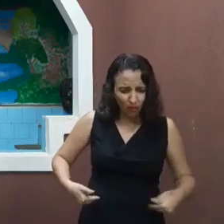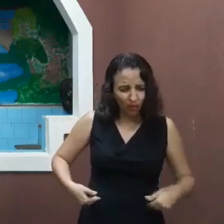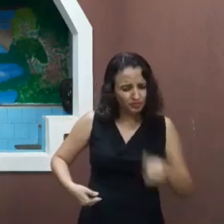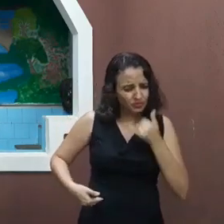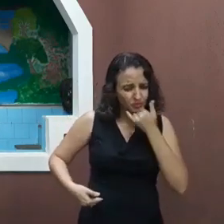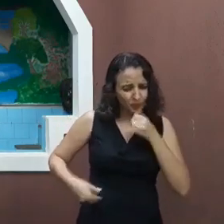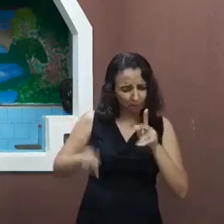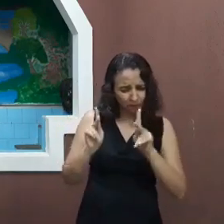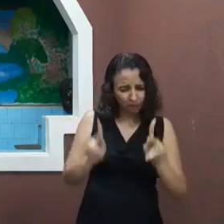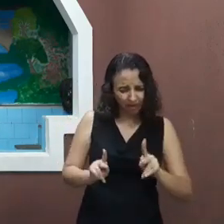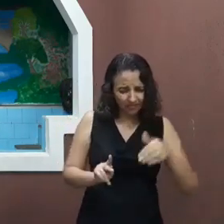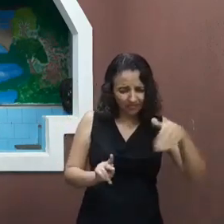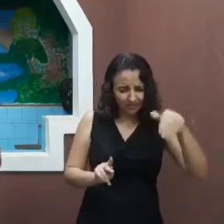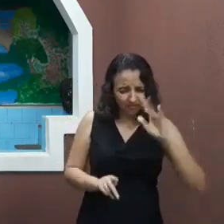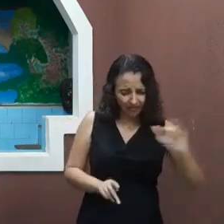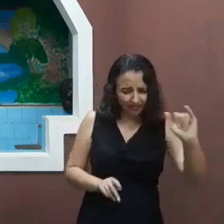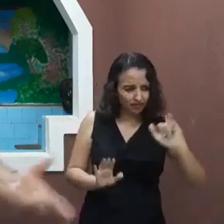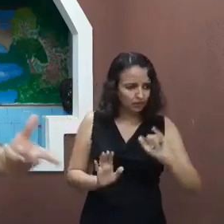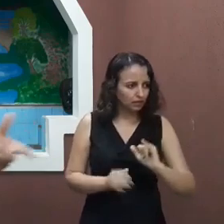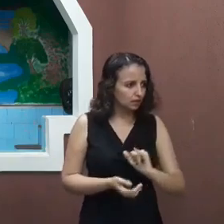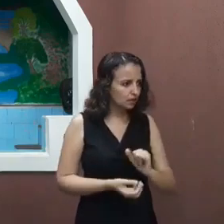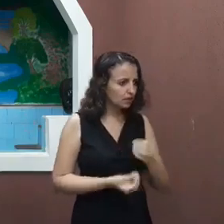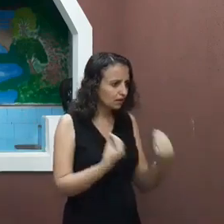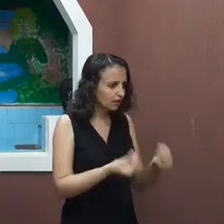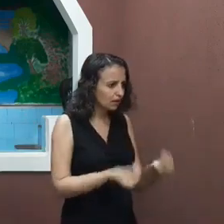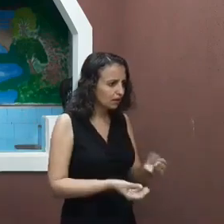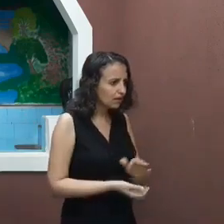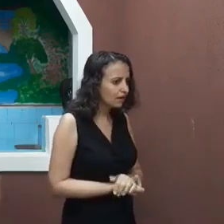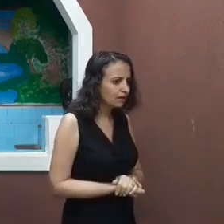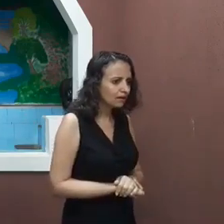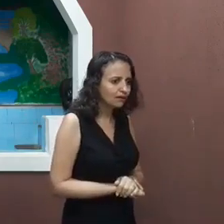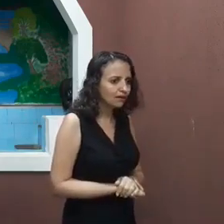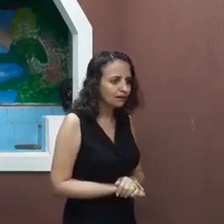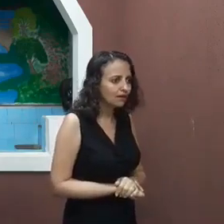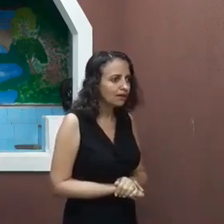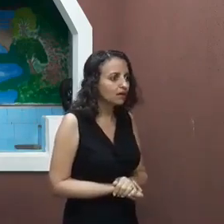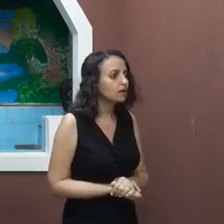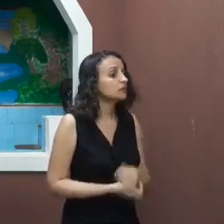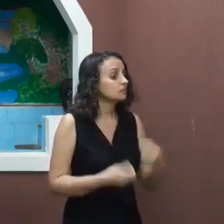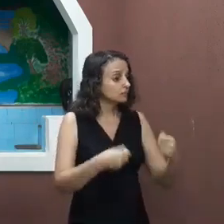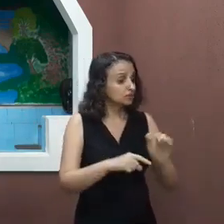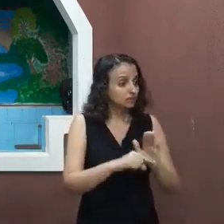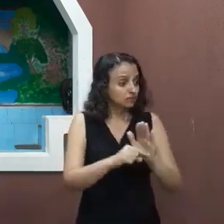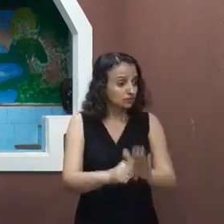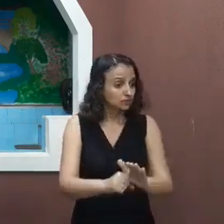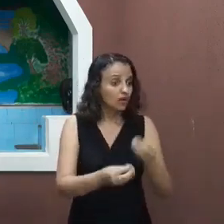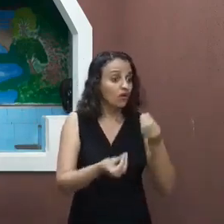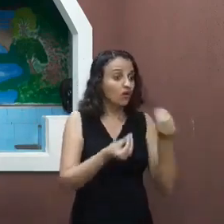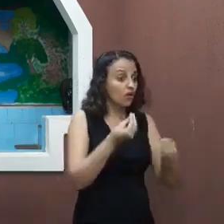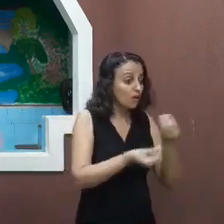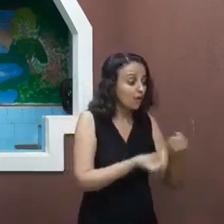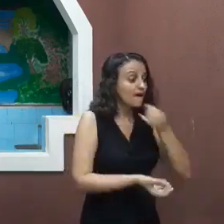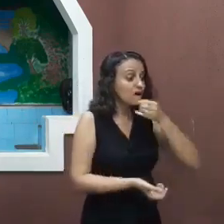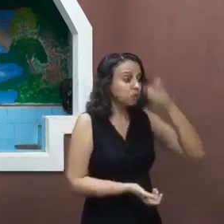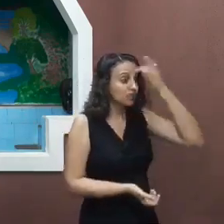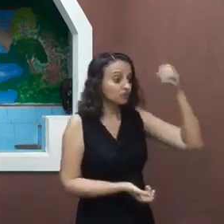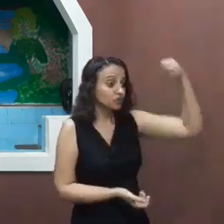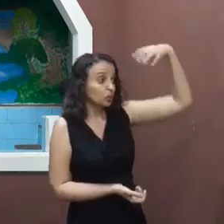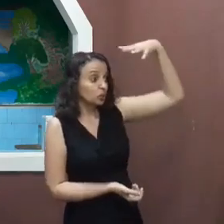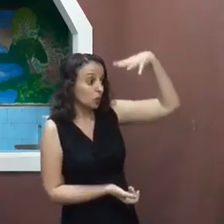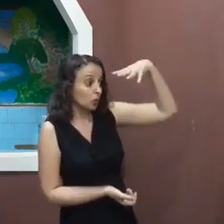derdes coisas necessárias para o corpo, que proveito virá daí? No versículo anterior fala do irmão ou irmã estiverem nus e